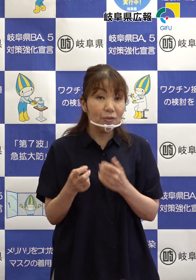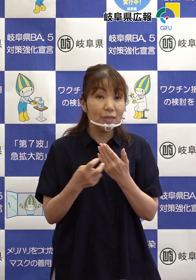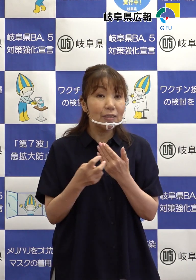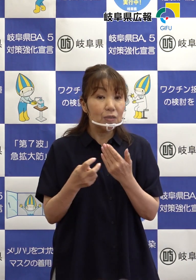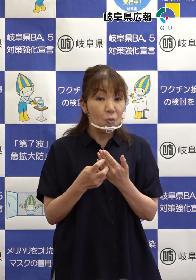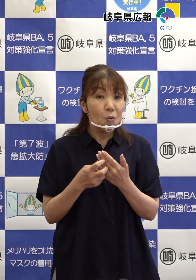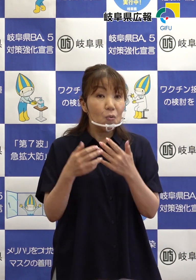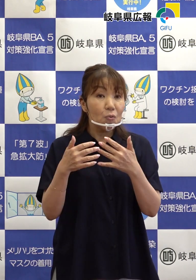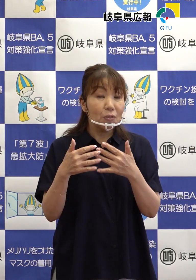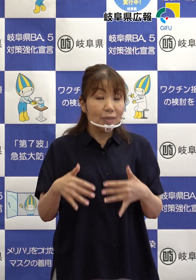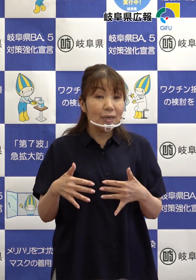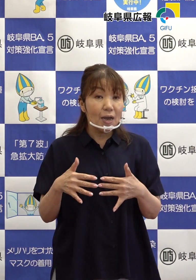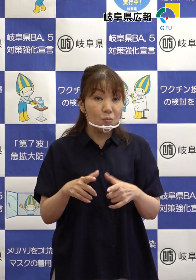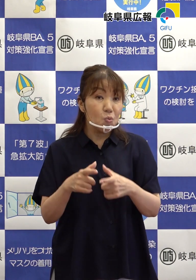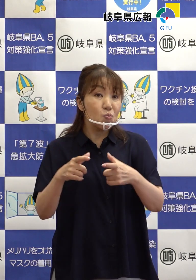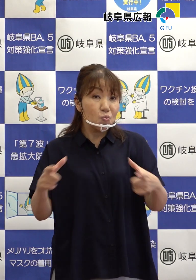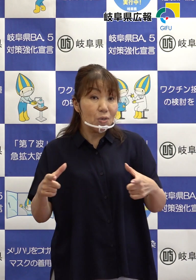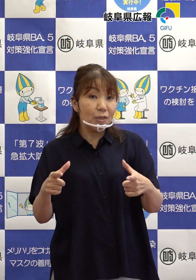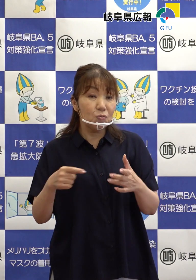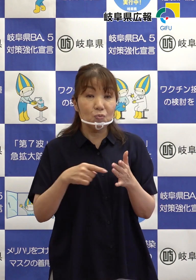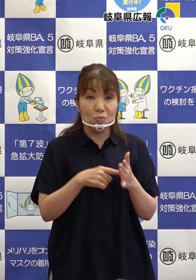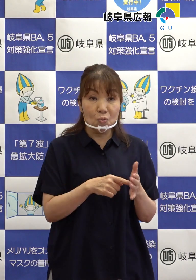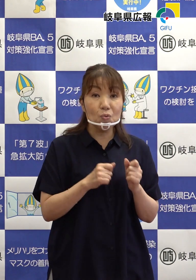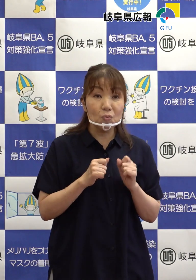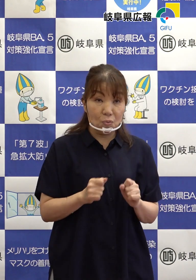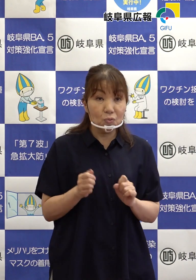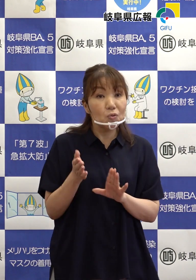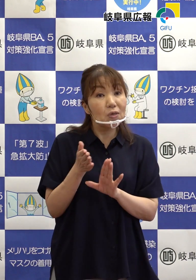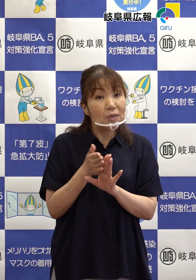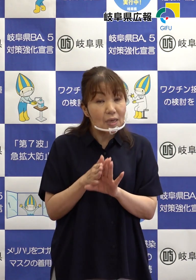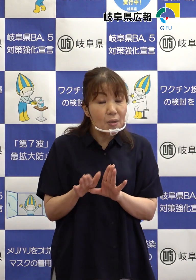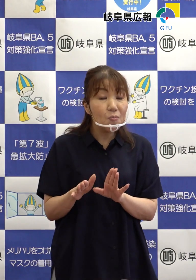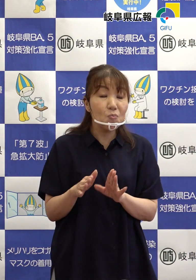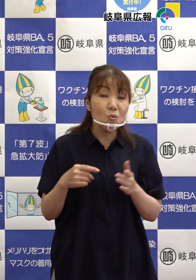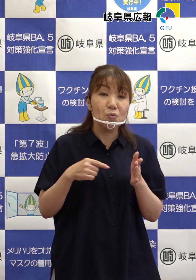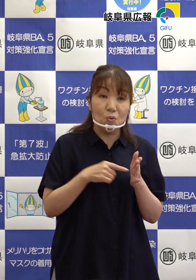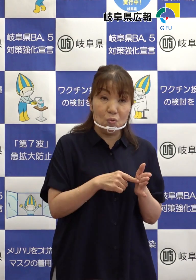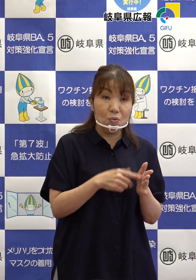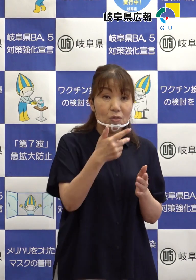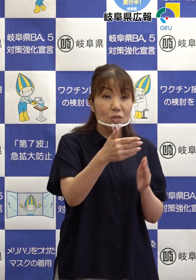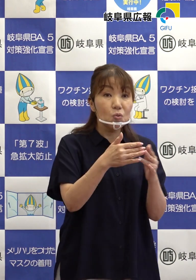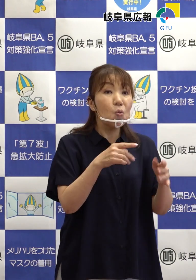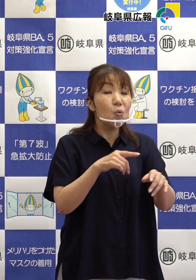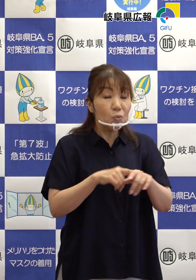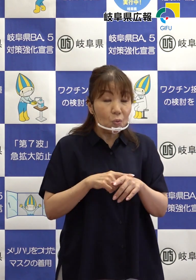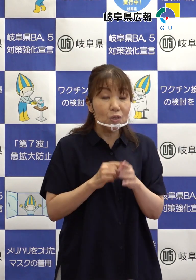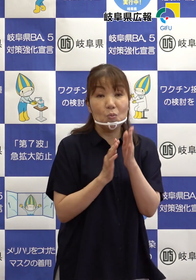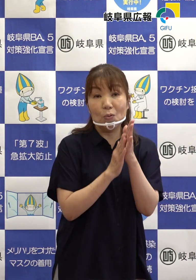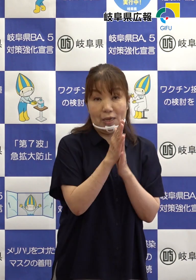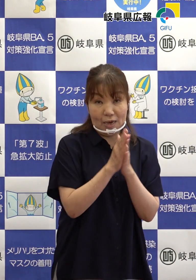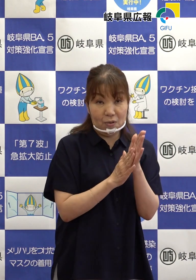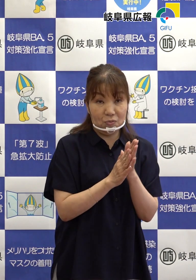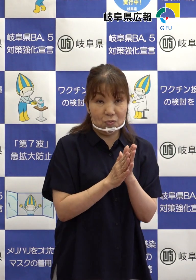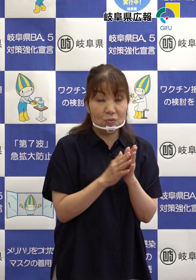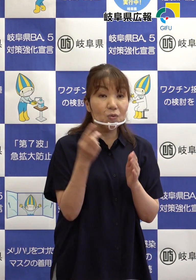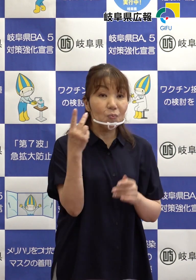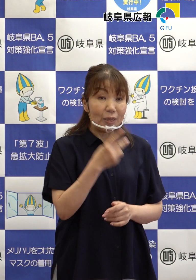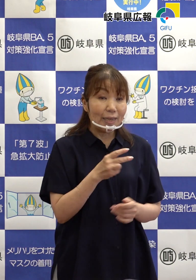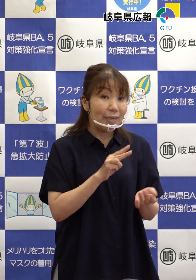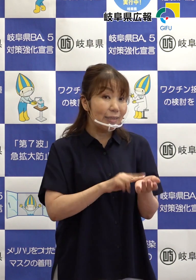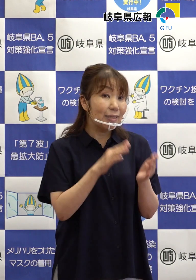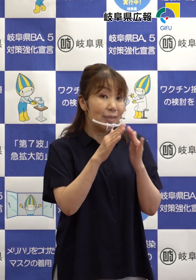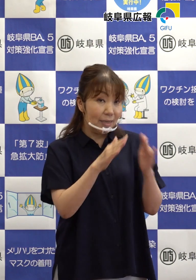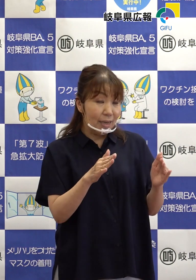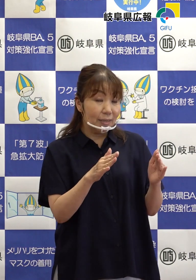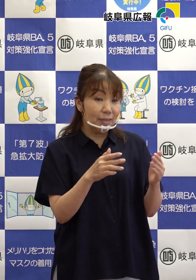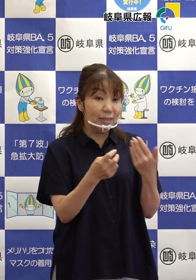まずfestお休みに努力をすると犬も努力をすると市町村にも協力をお願いしますそれから医師会とですね医療機関